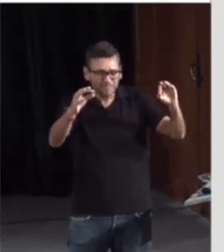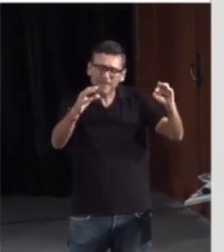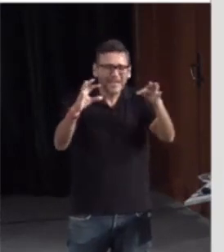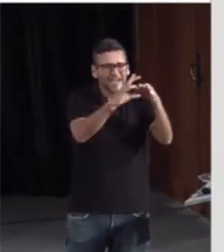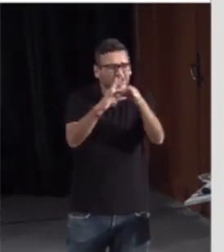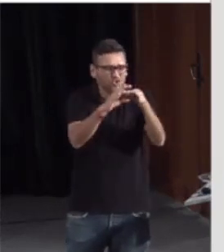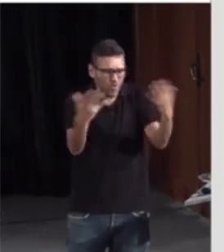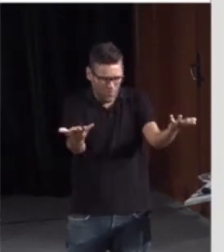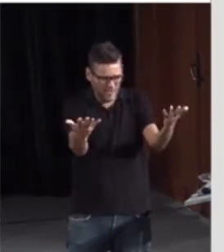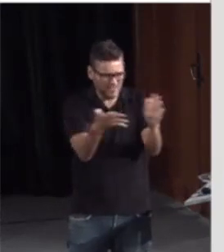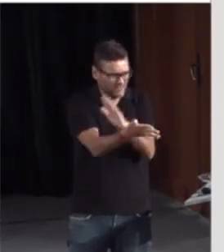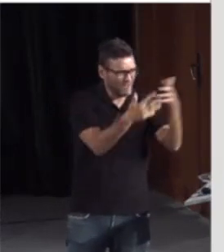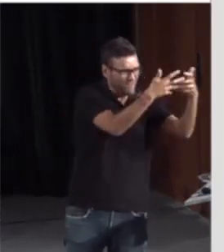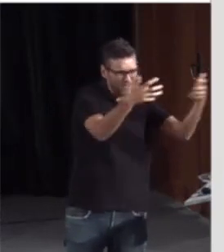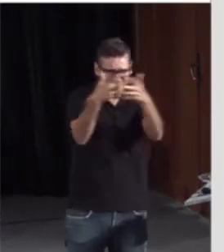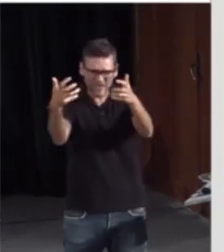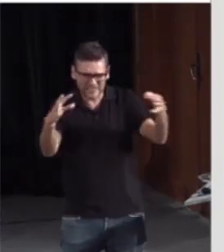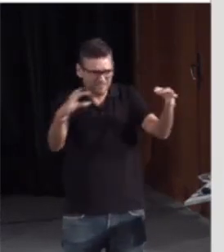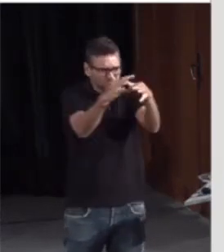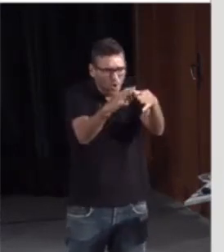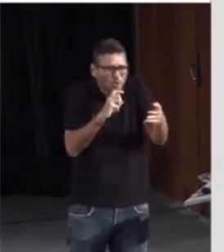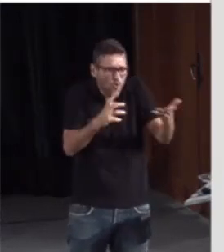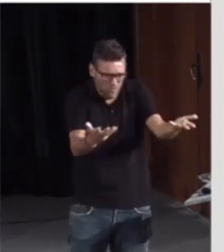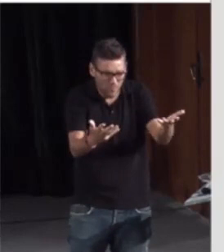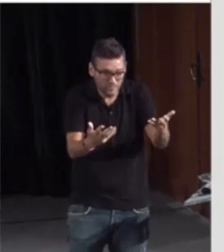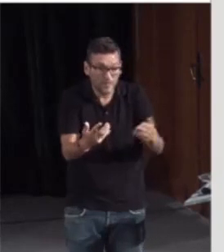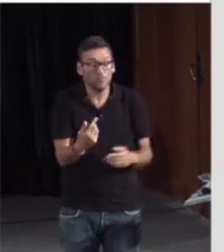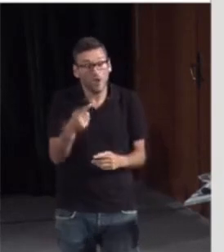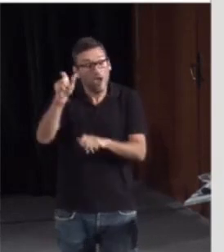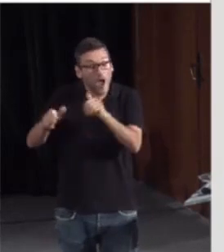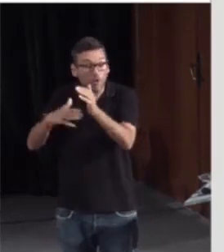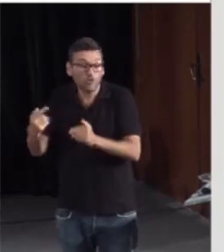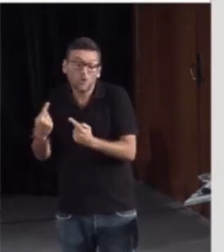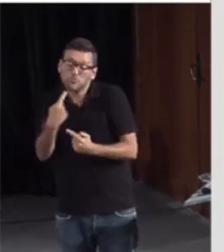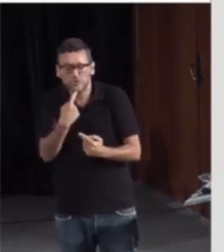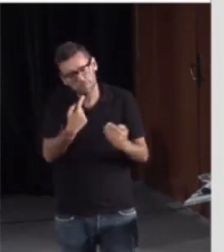tipo sería el análisis de relación sintáctica que tiene en las frases.